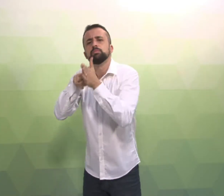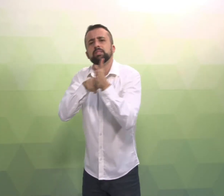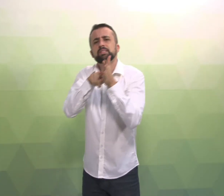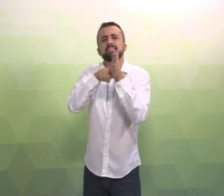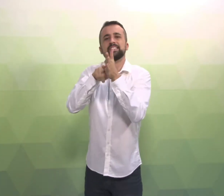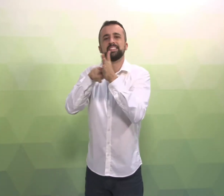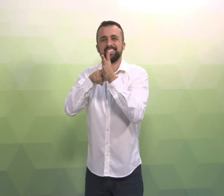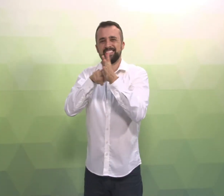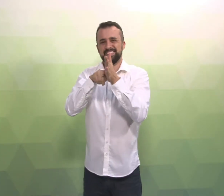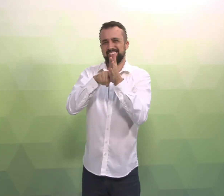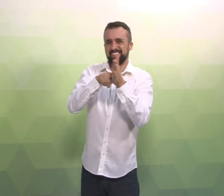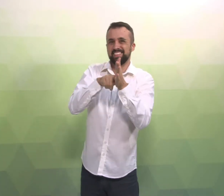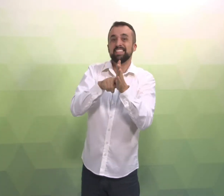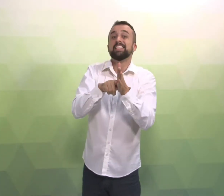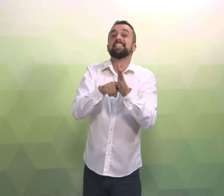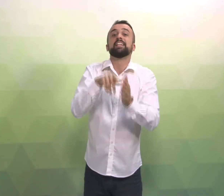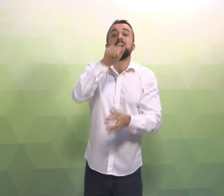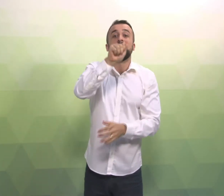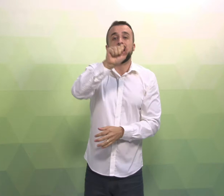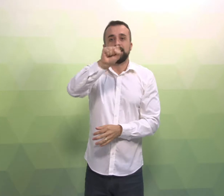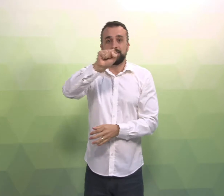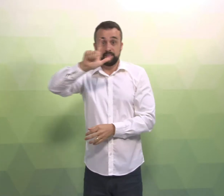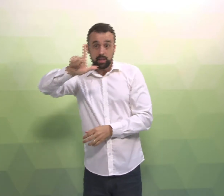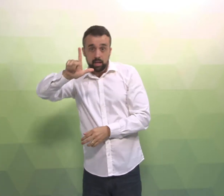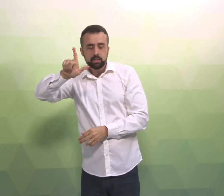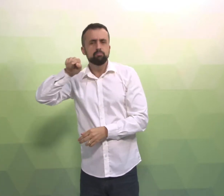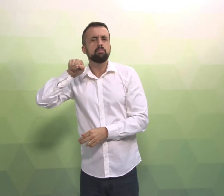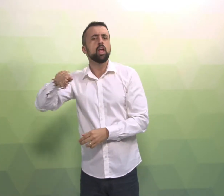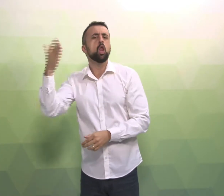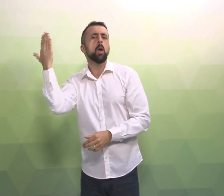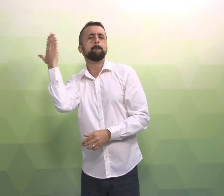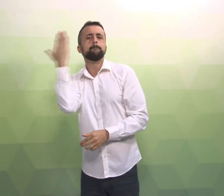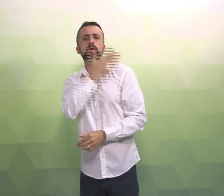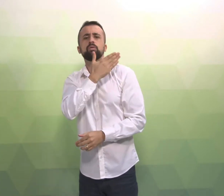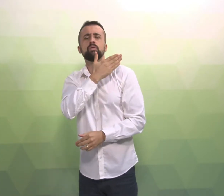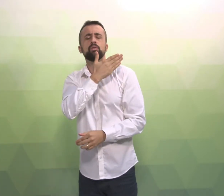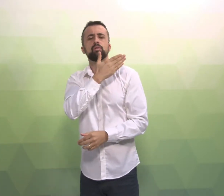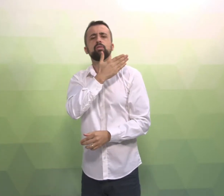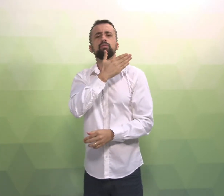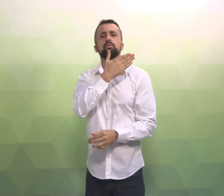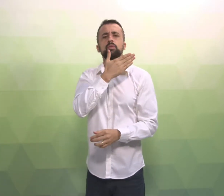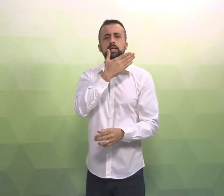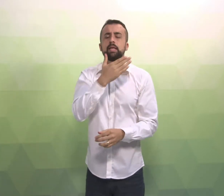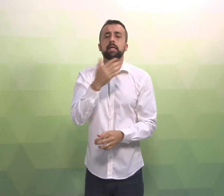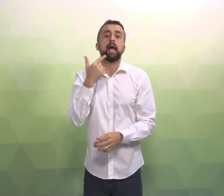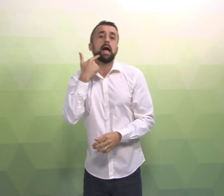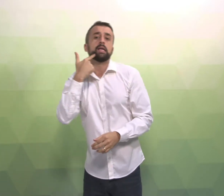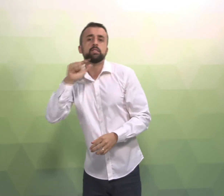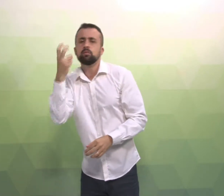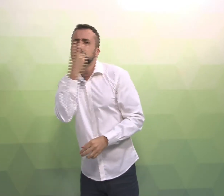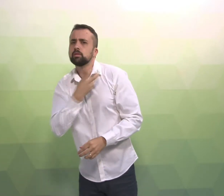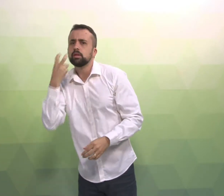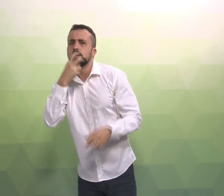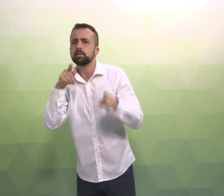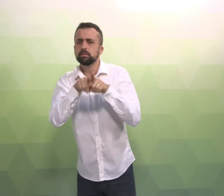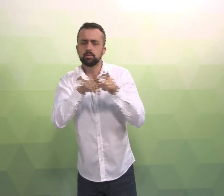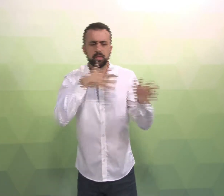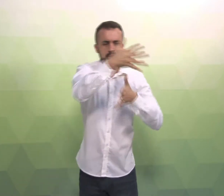sobre a linguística da ASL, Língua de Sinais Americana, e provou que as línguas de sinais e as línguas